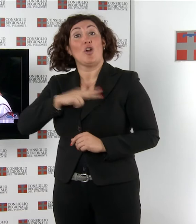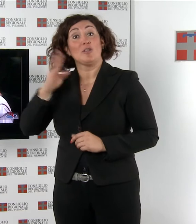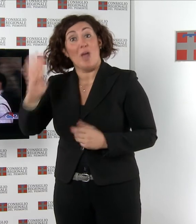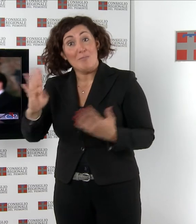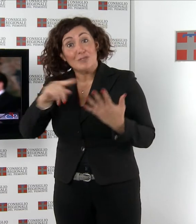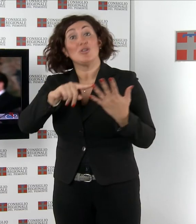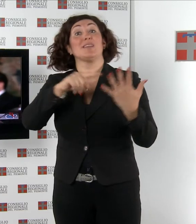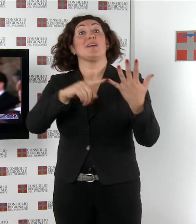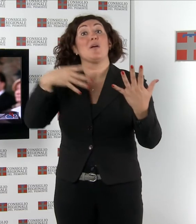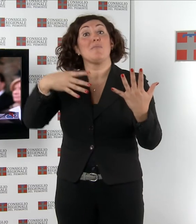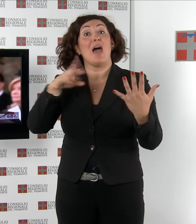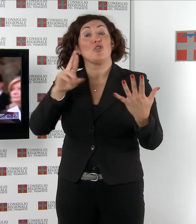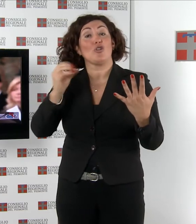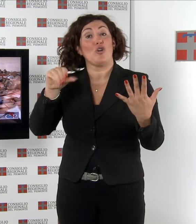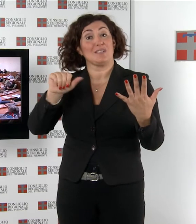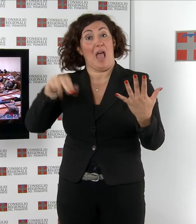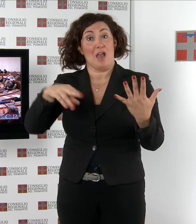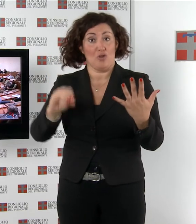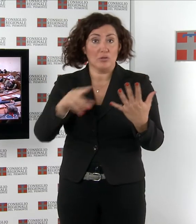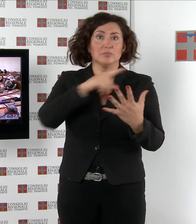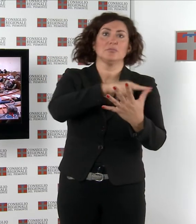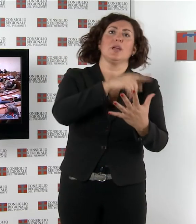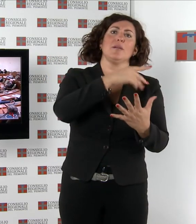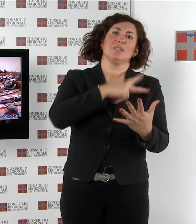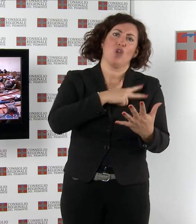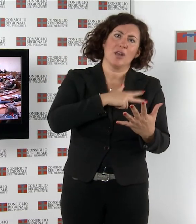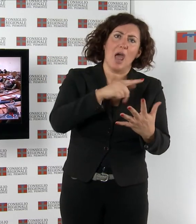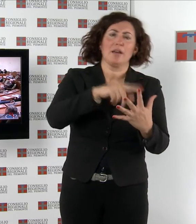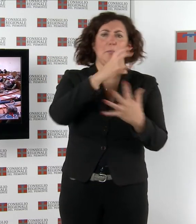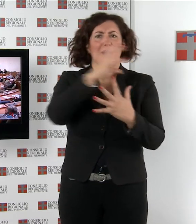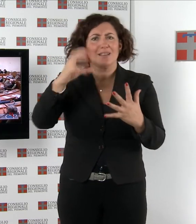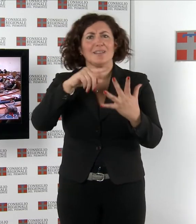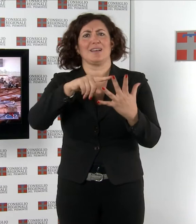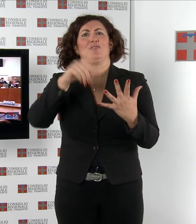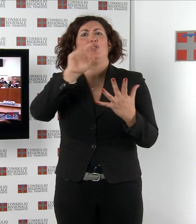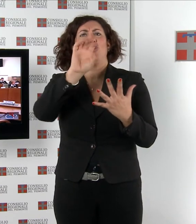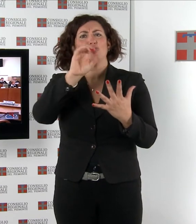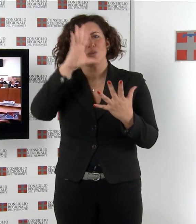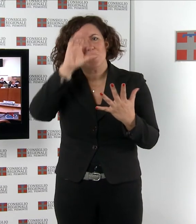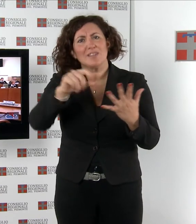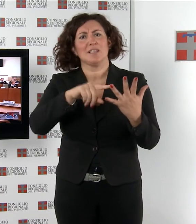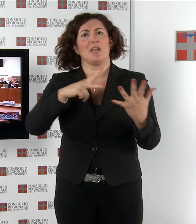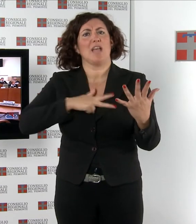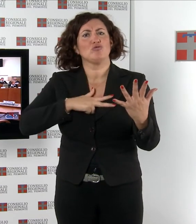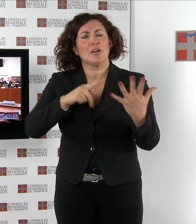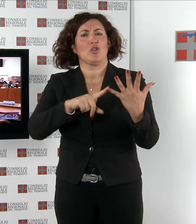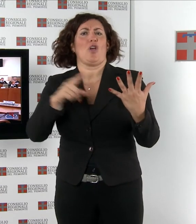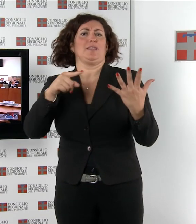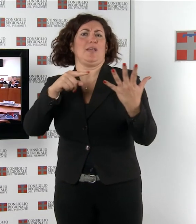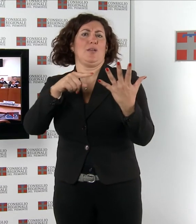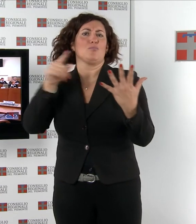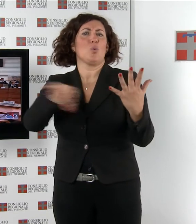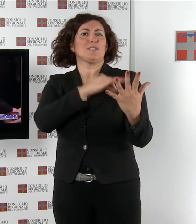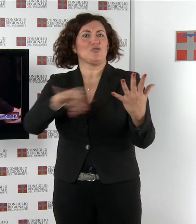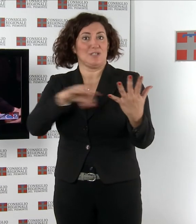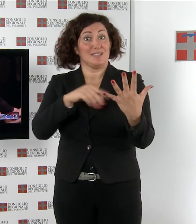Bergese e Marco Rosano. Una missionaria laica, un'imprenditrice, una docente universitaria, un sacerdote e un musicista. Sono i 5